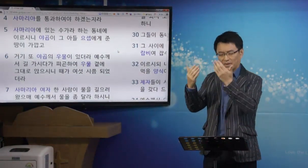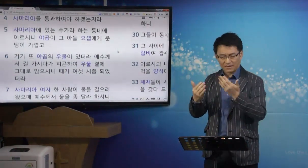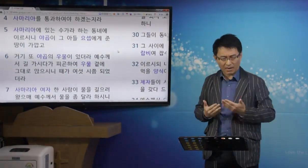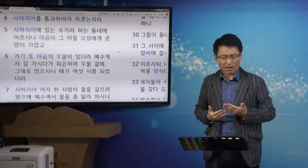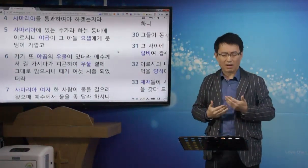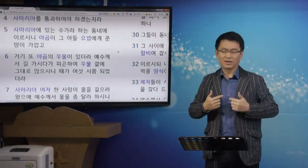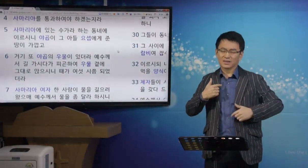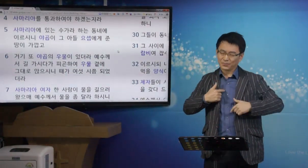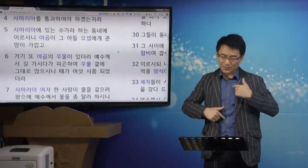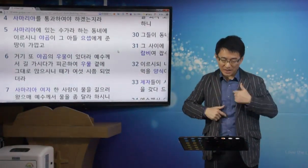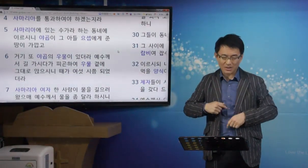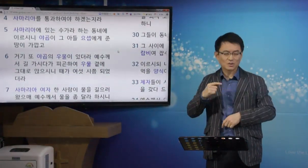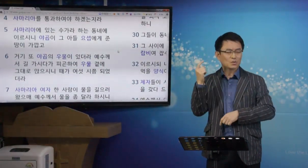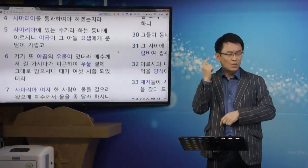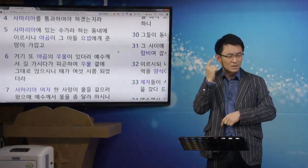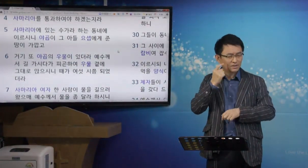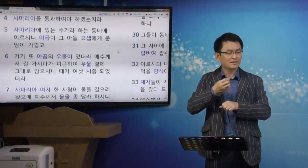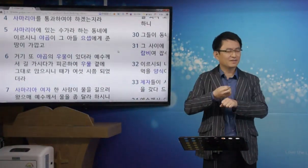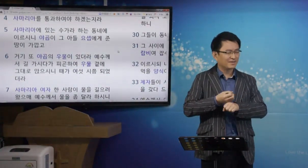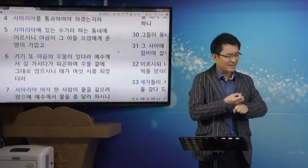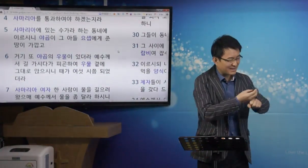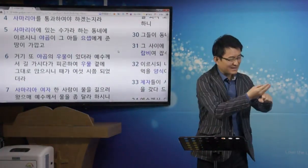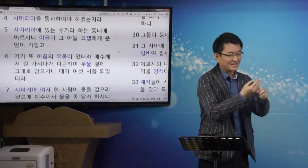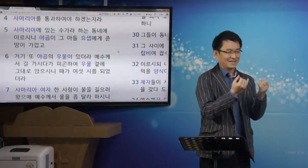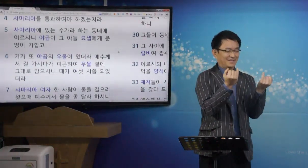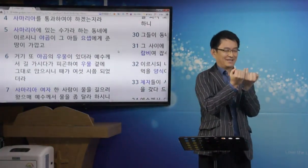인하여 구원을 받았고 기쁨의 소식을